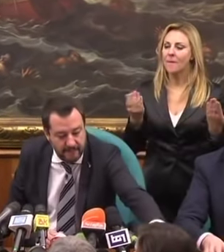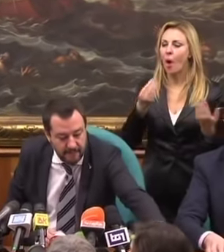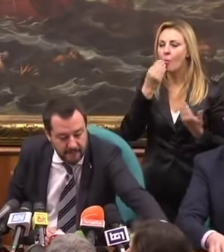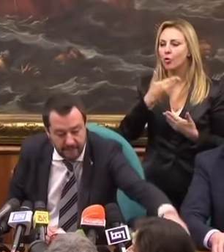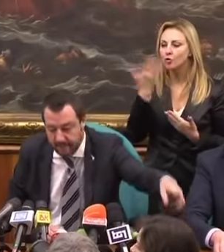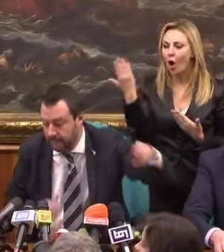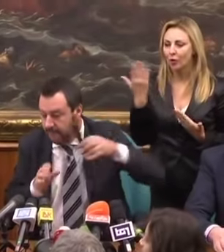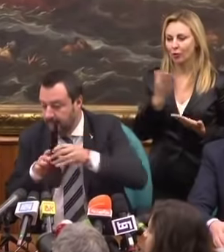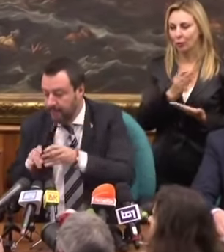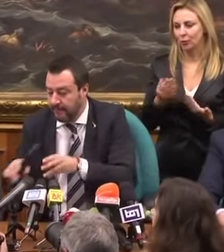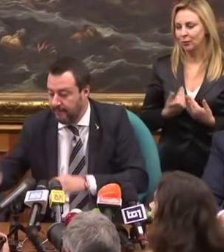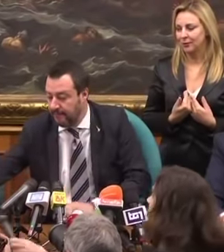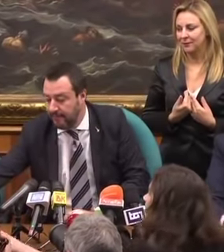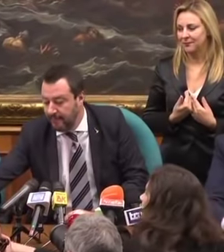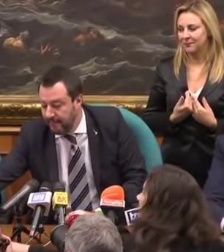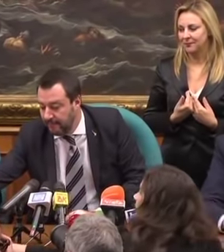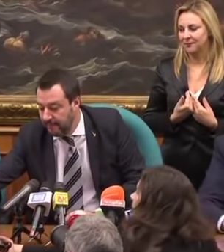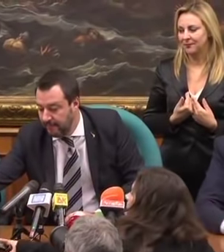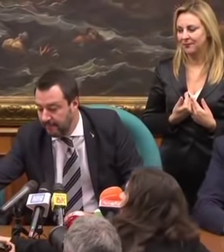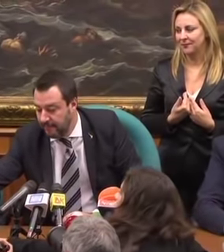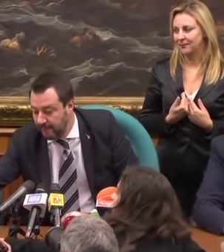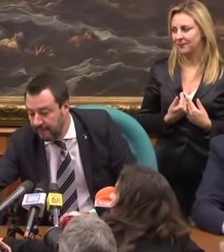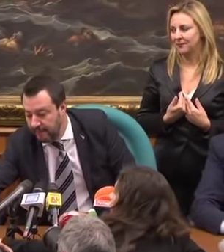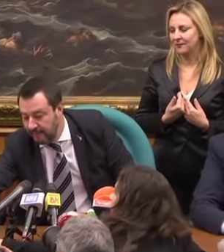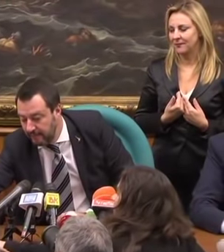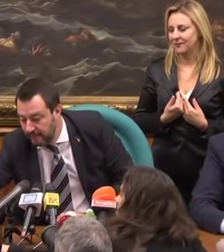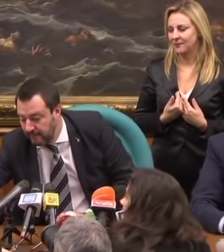Buongiorno a tutti, io mi